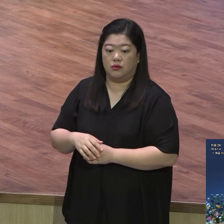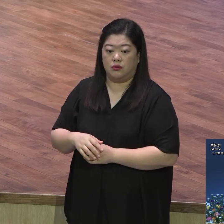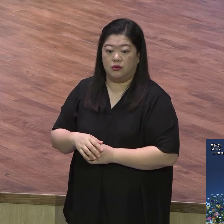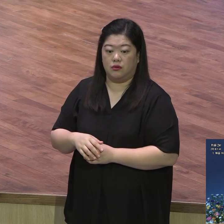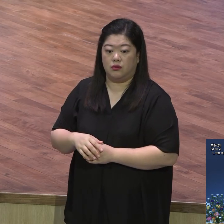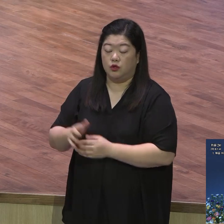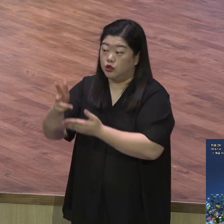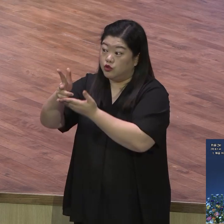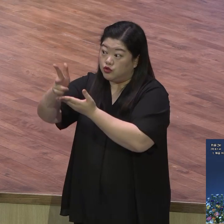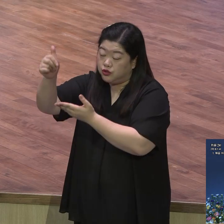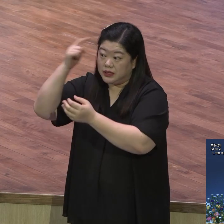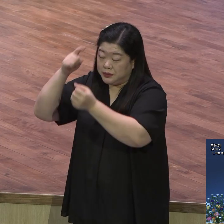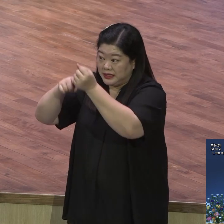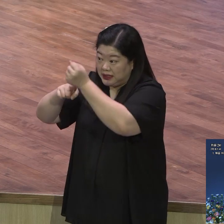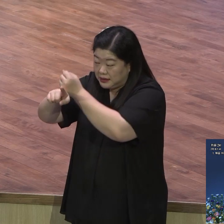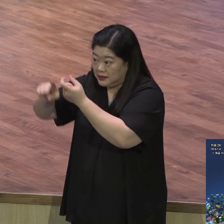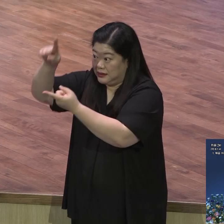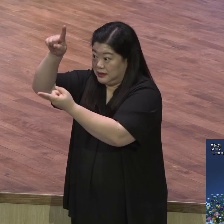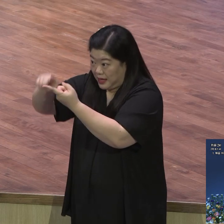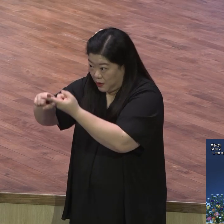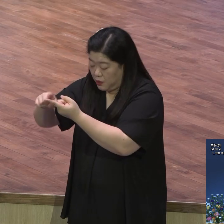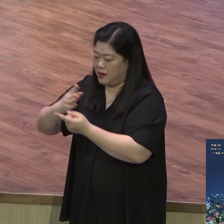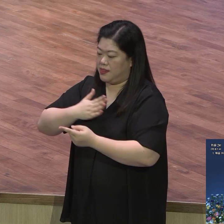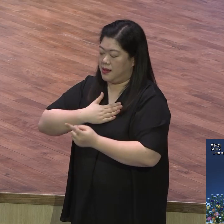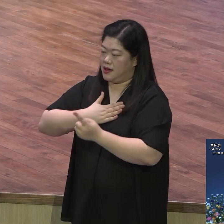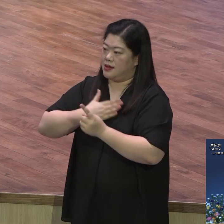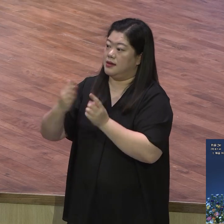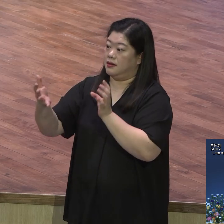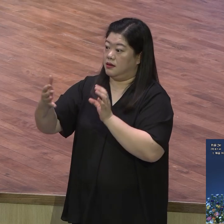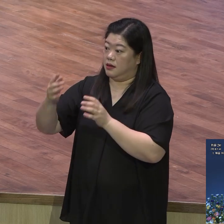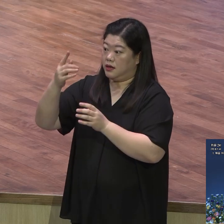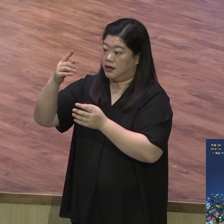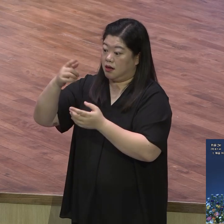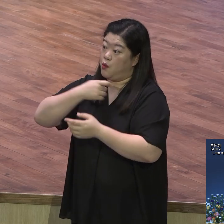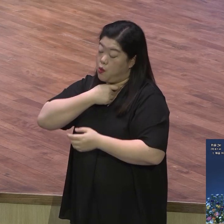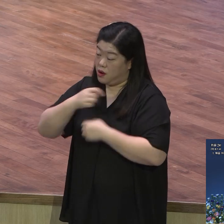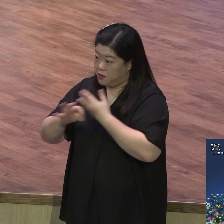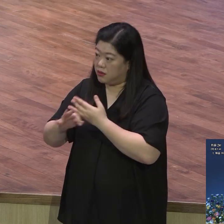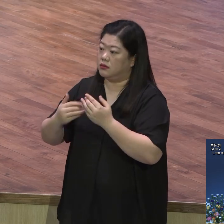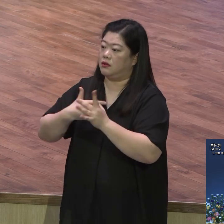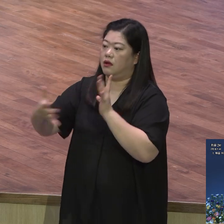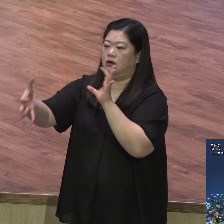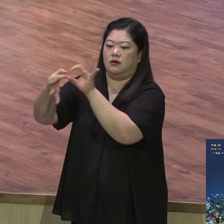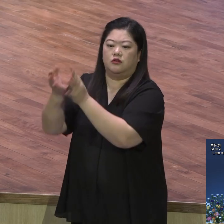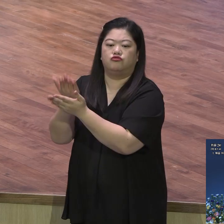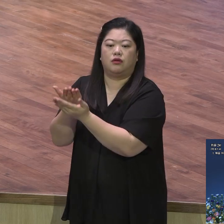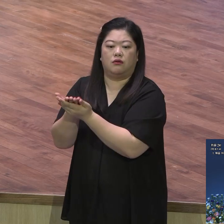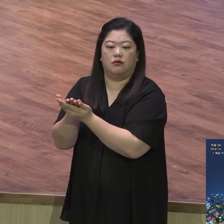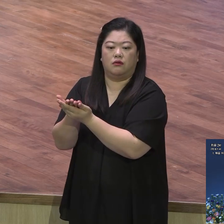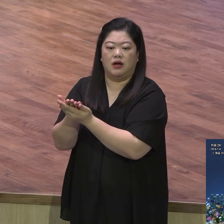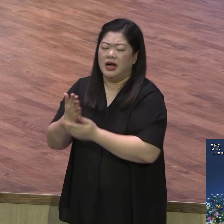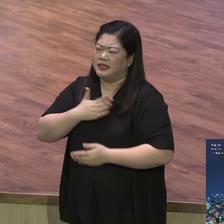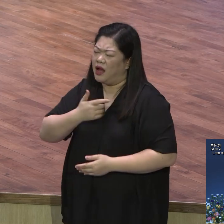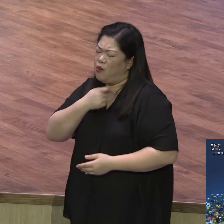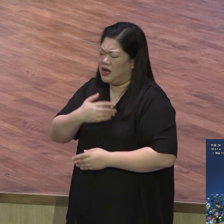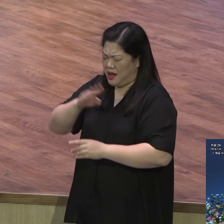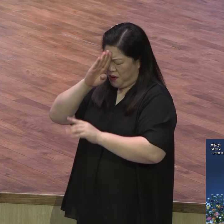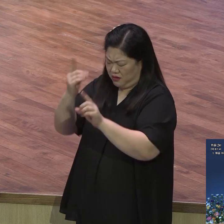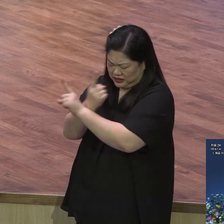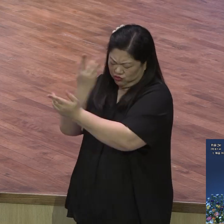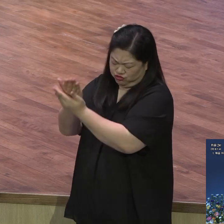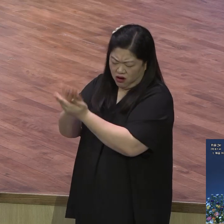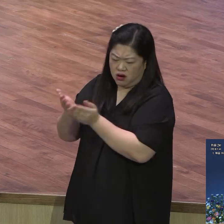주님의 뜻 가운데 온전히 나아가는 것이 이 바로 믿음이에요. 내 뜻이 아니에요. 내 마음대로 안 된다고